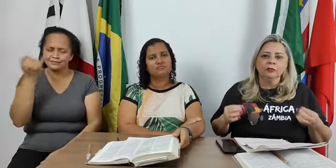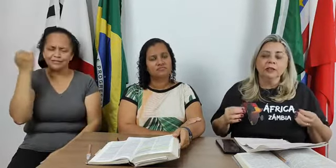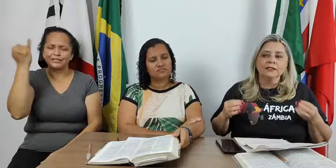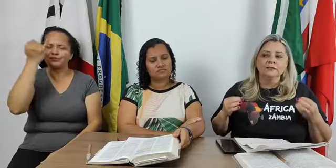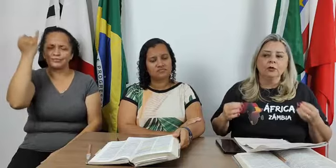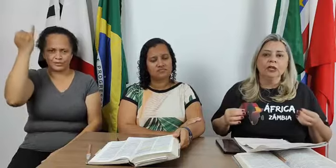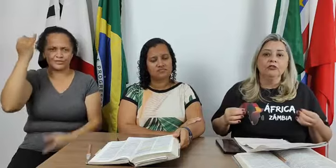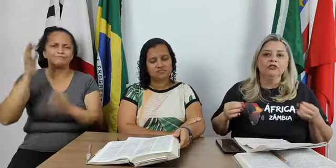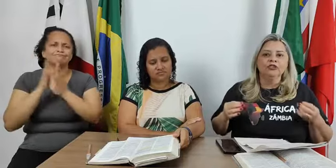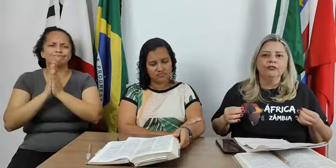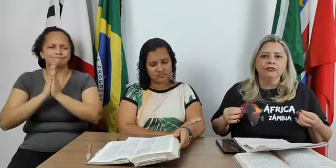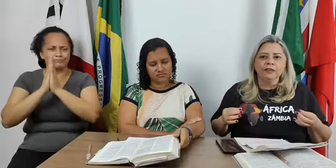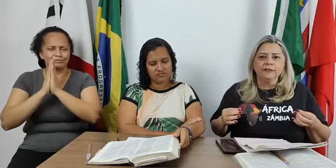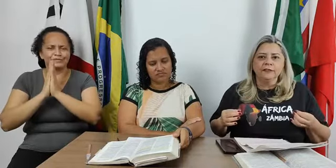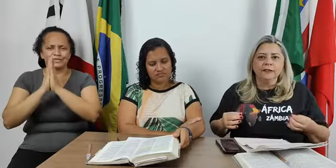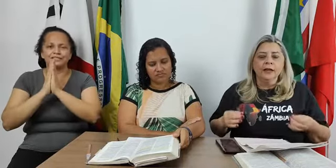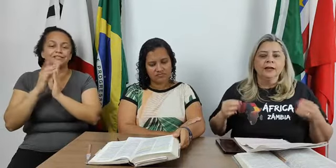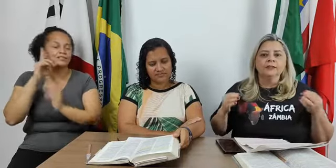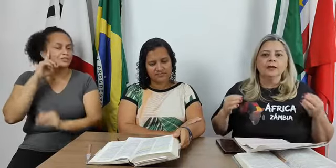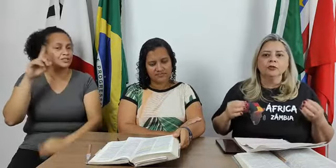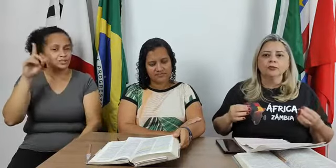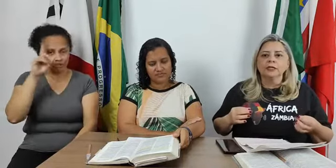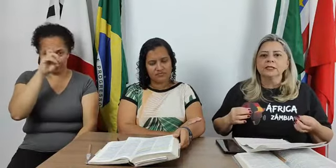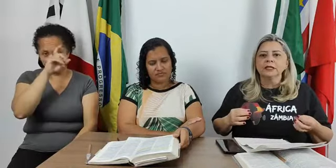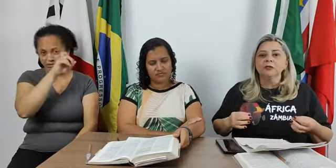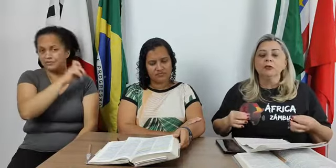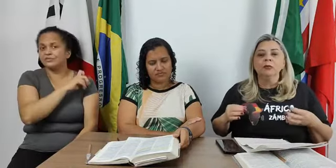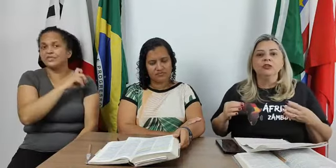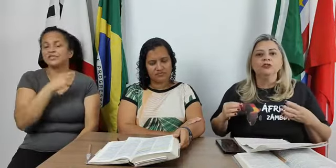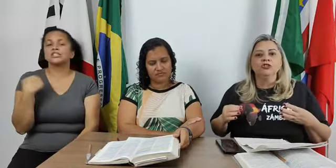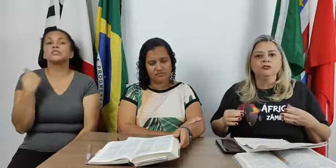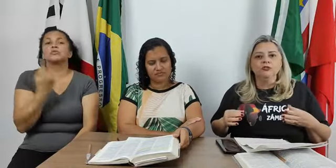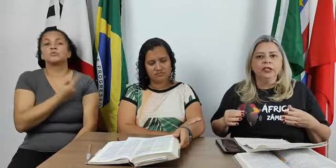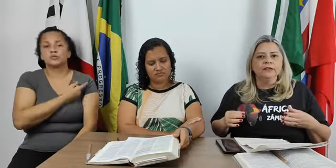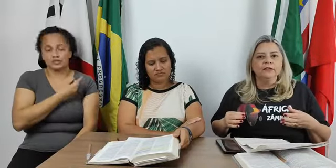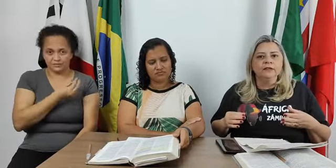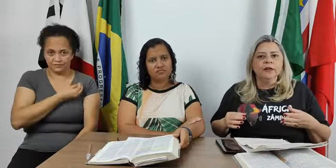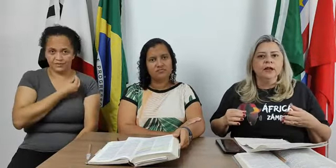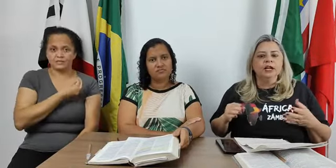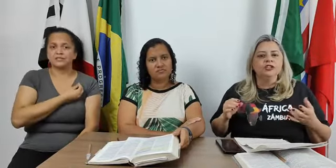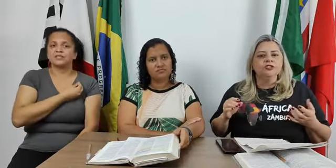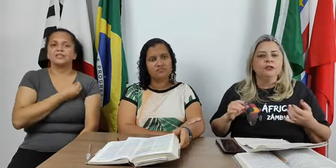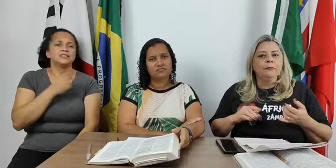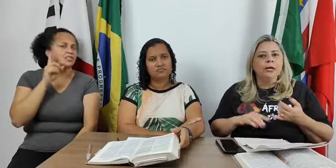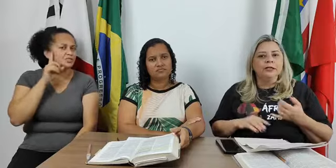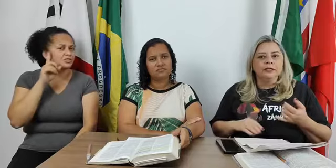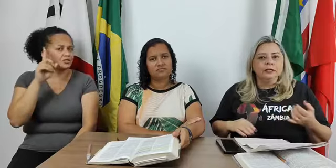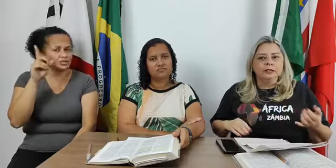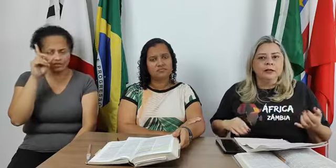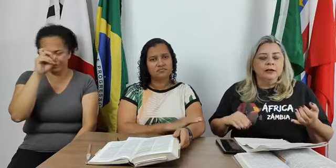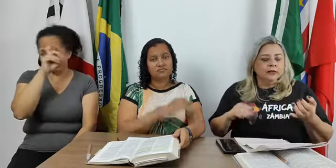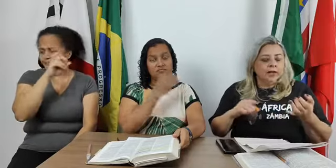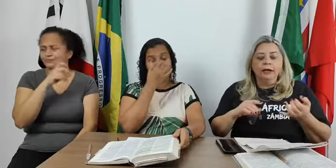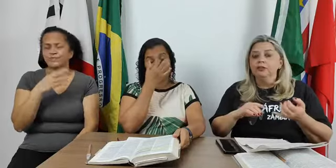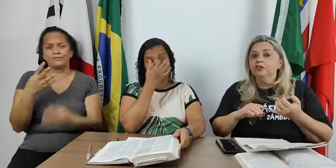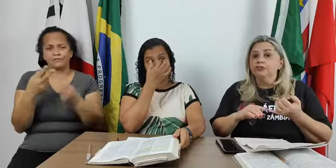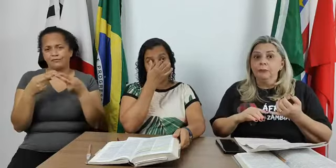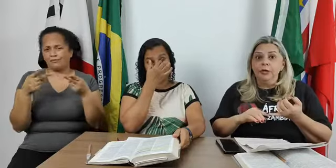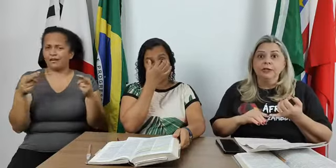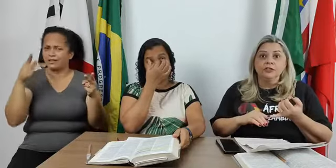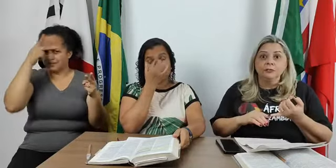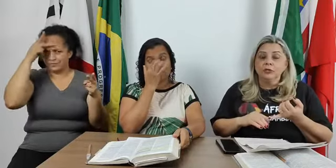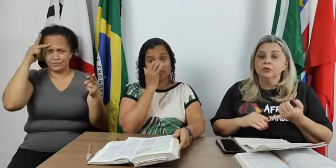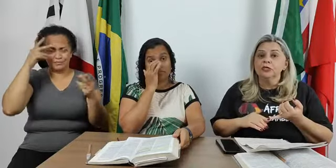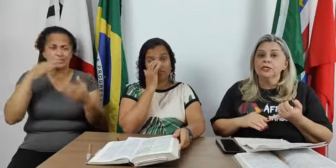diferenças nesses momentos difíceis que estamos passando, momentos difíceis. A gente vê perdas, né? A gente